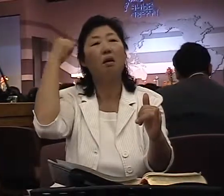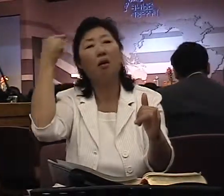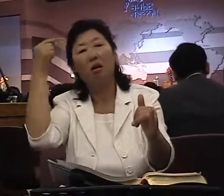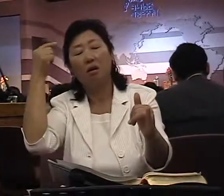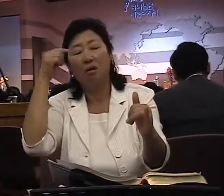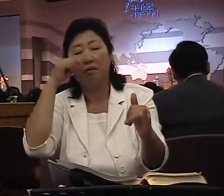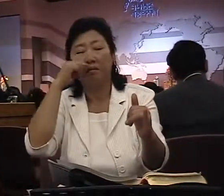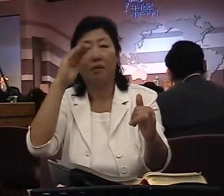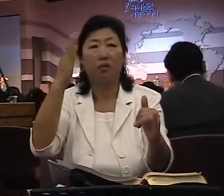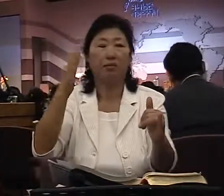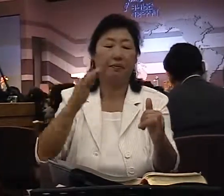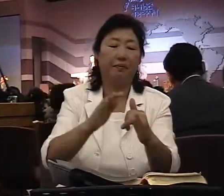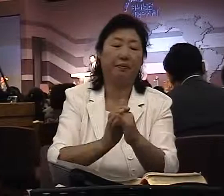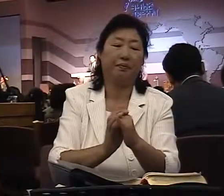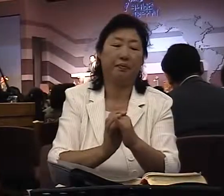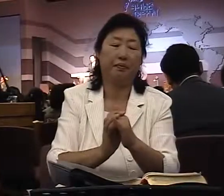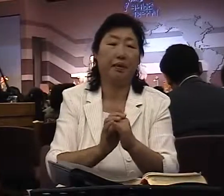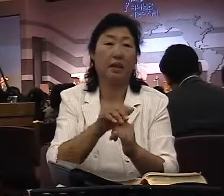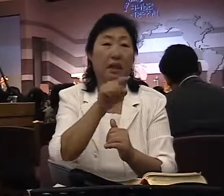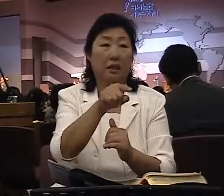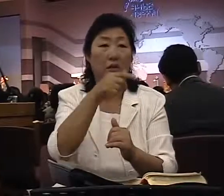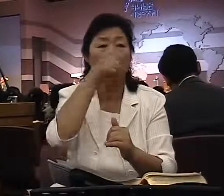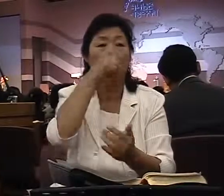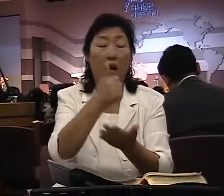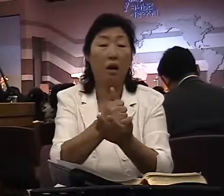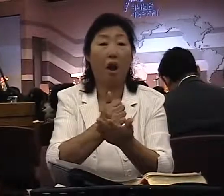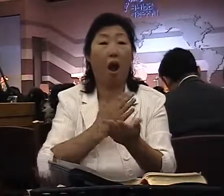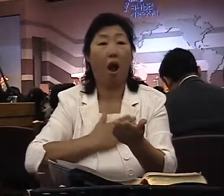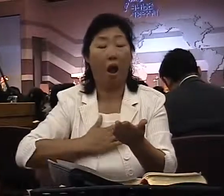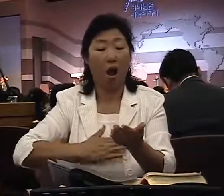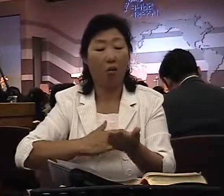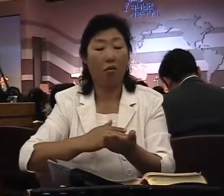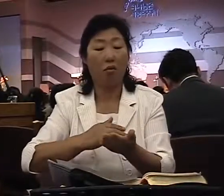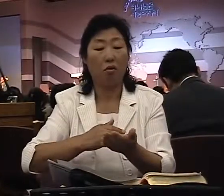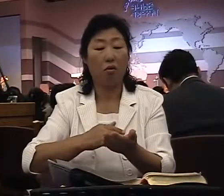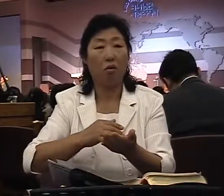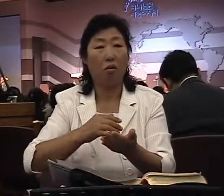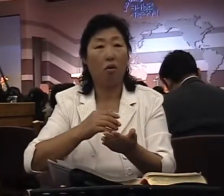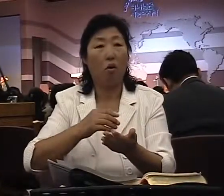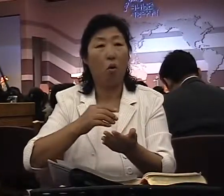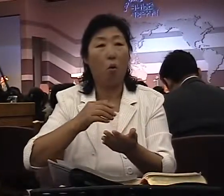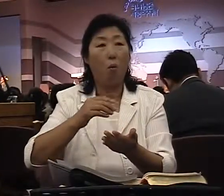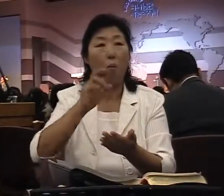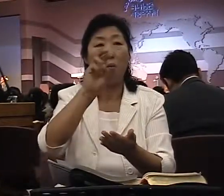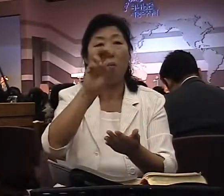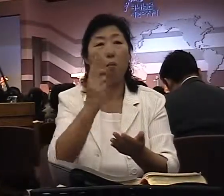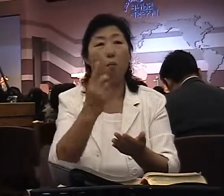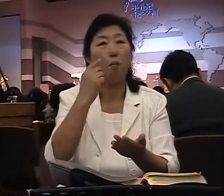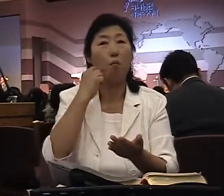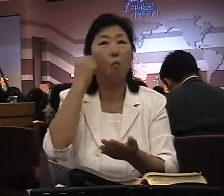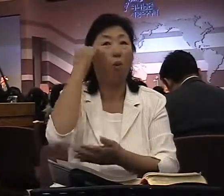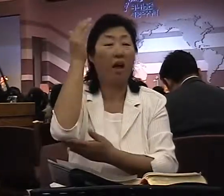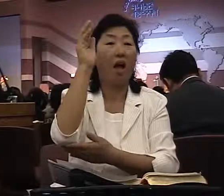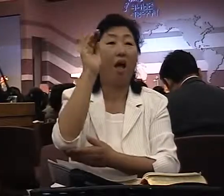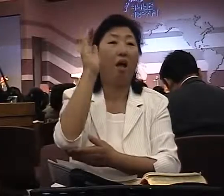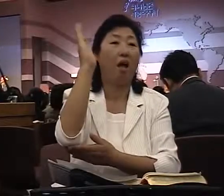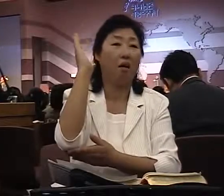잃어버립니다. 이것이 죄라는 것을 알고, 이것을 하면 목회가 끝났다는 것을 알고, 이것을 하게 되면 가정이 파괴되는